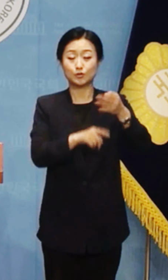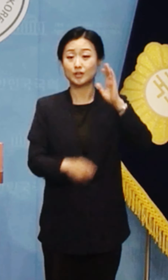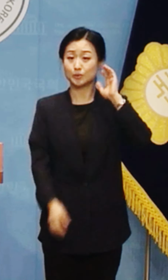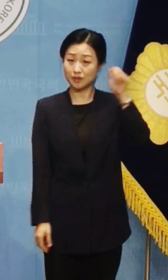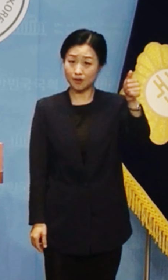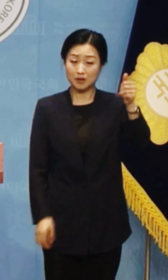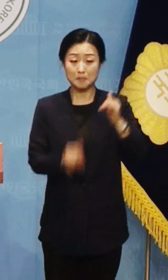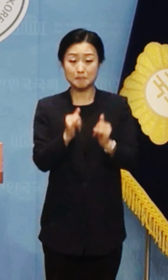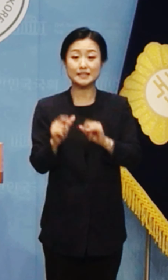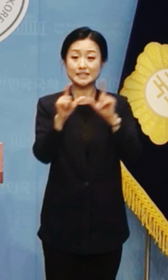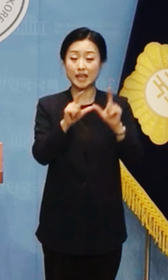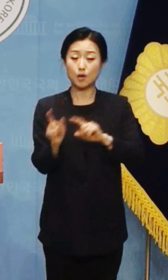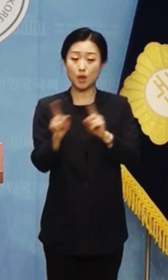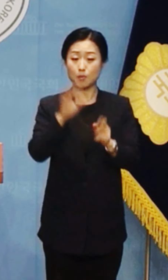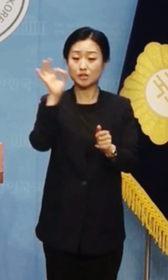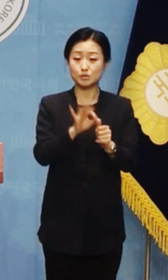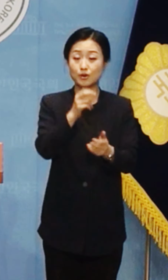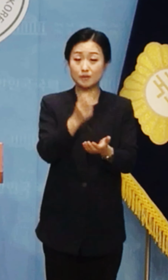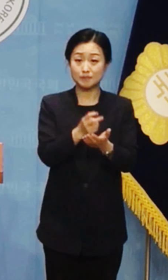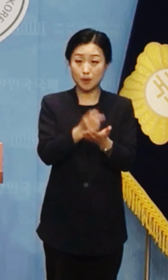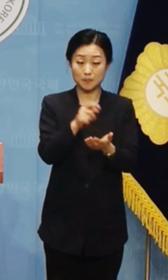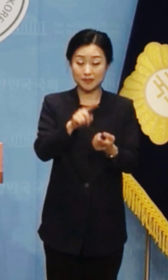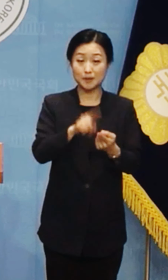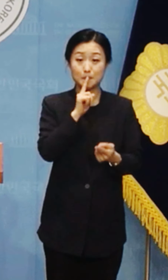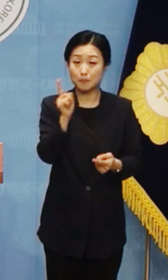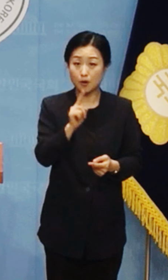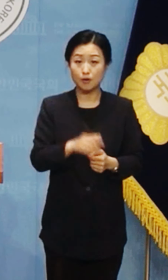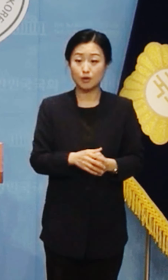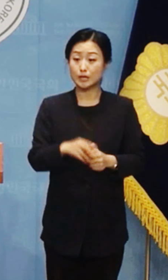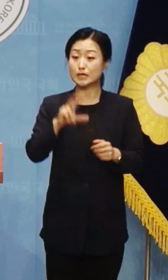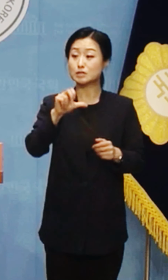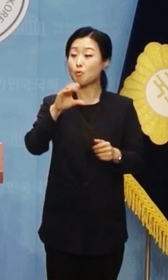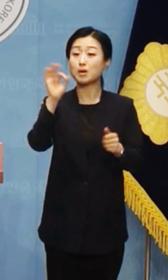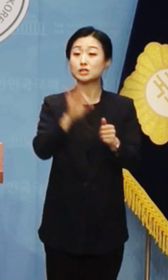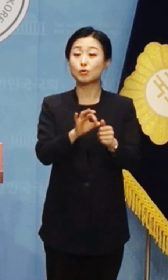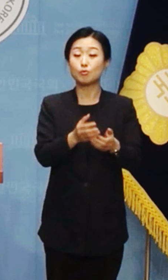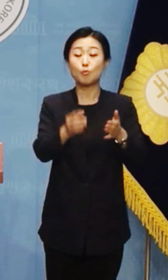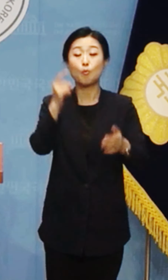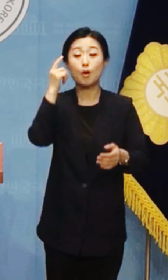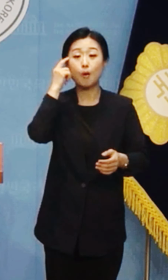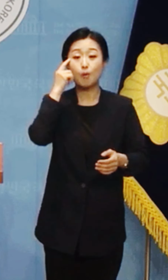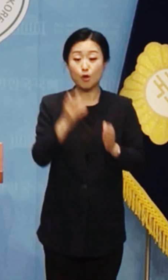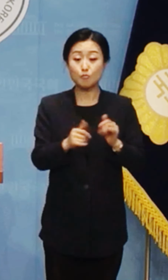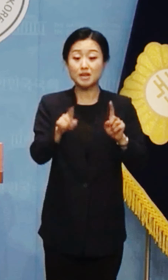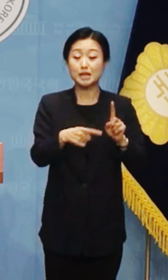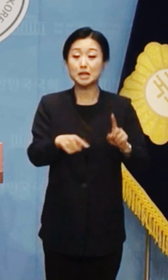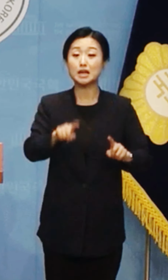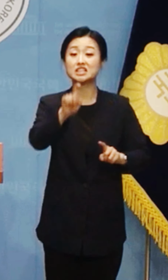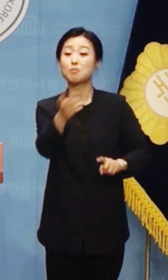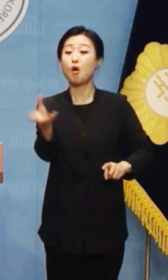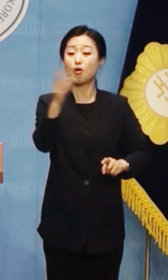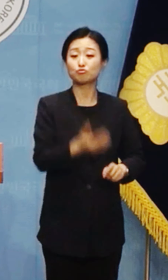대통령은 민생 회복 지원금에 관해 이렇게 말했습니다 왜 25만 원을 줍니까 국민 1인당